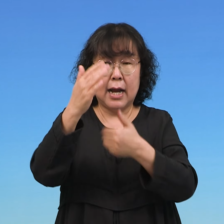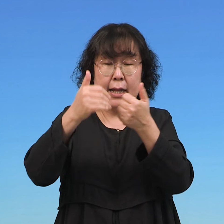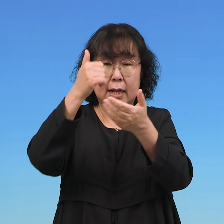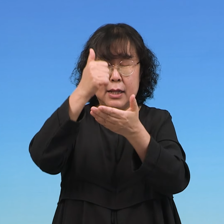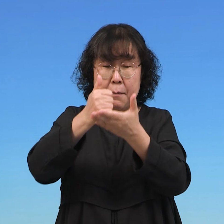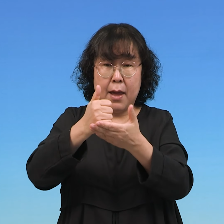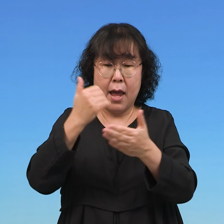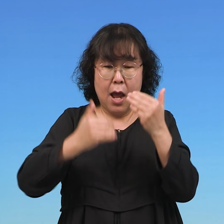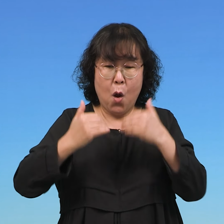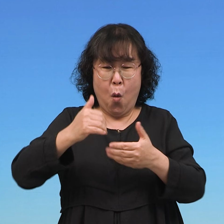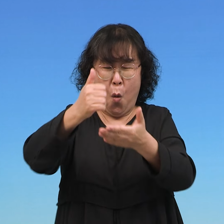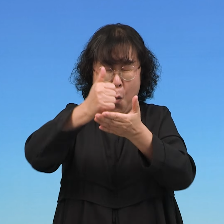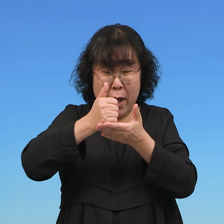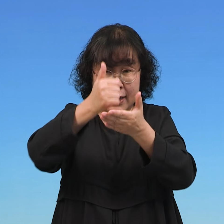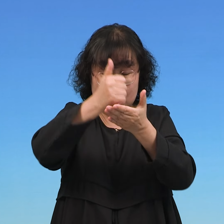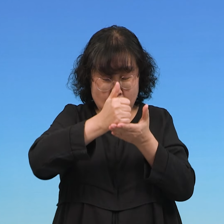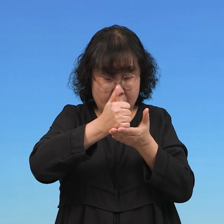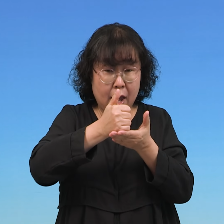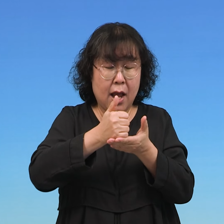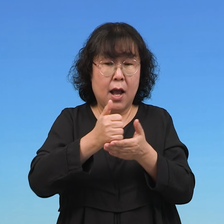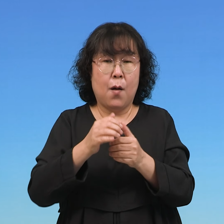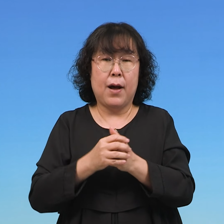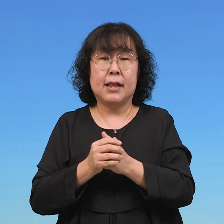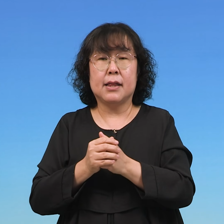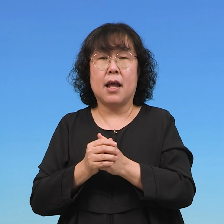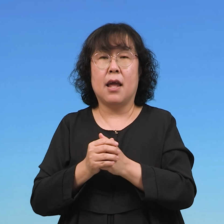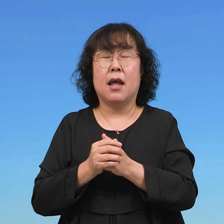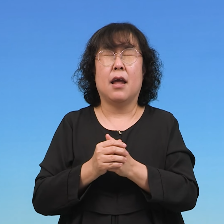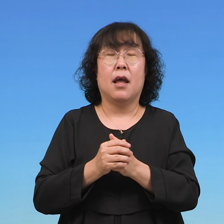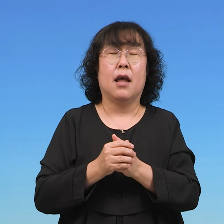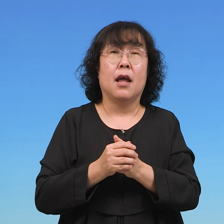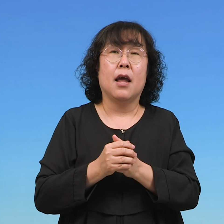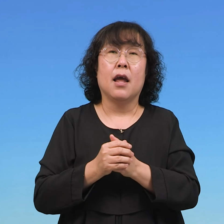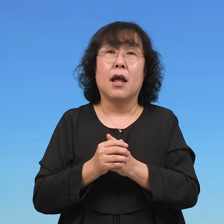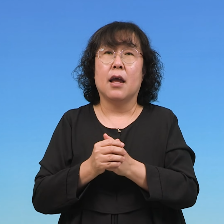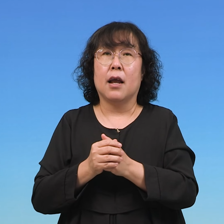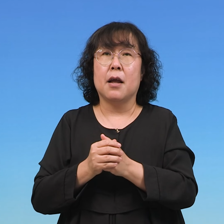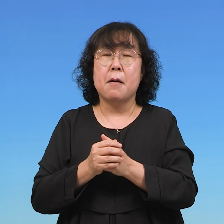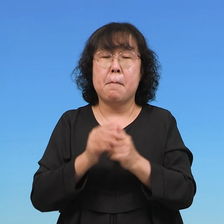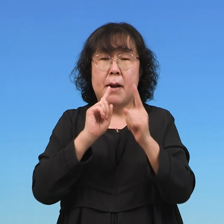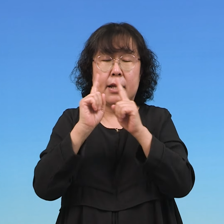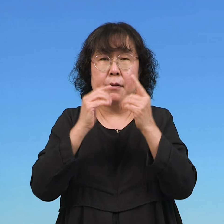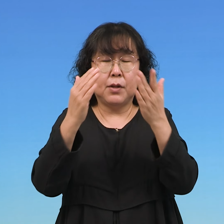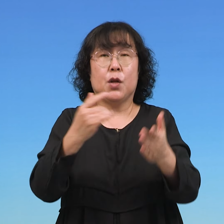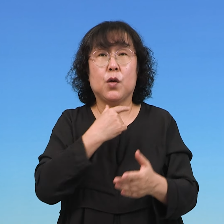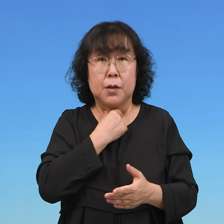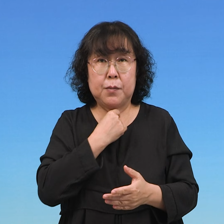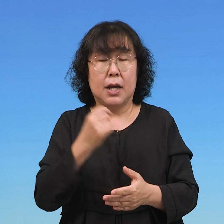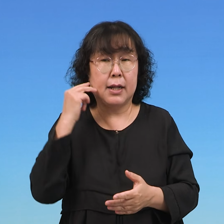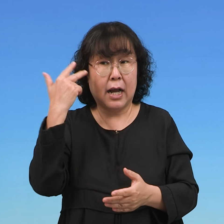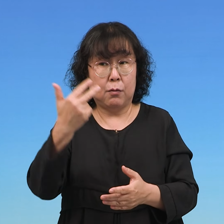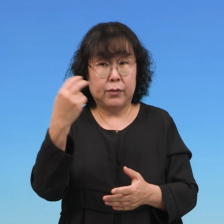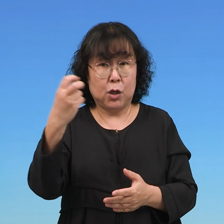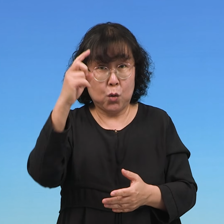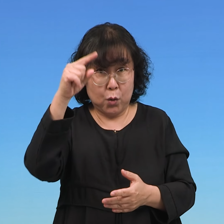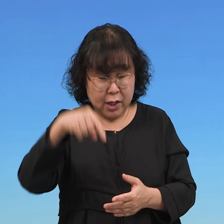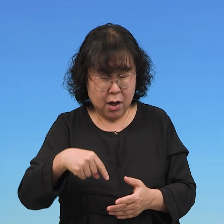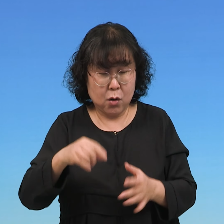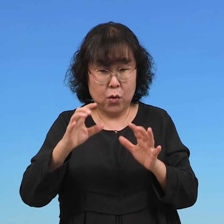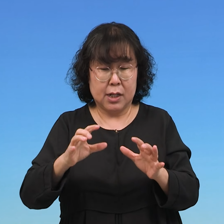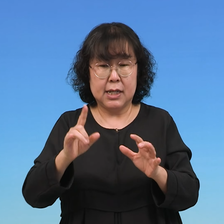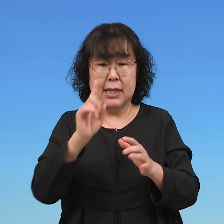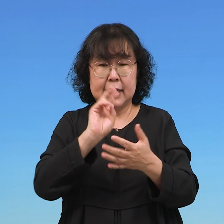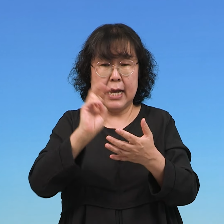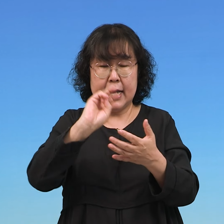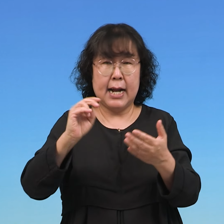설명할 수가 있거든요. 다음 주일 마당에 커피 더 맛있게 준비할게요. 다음 주일 또 오세요. 그리고요, 이